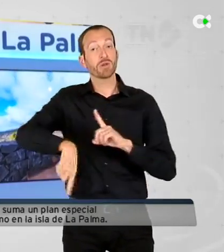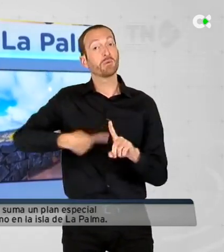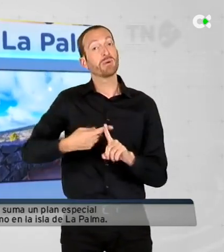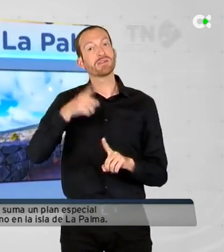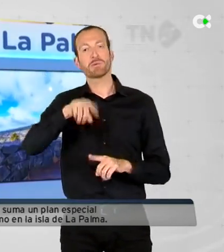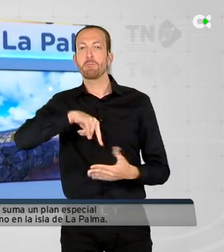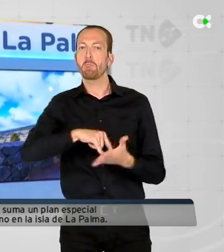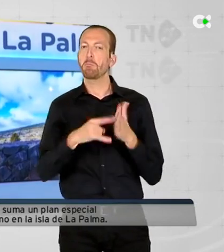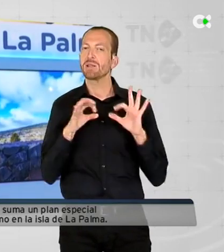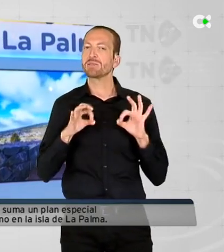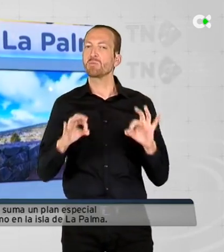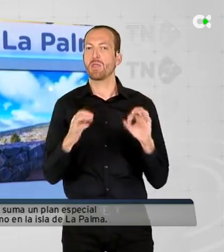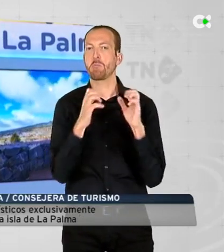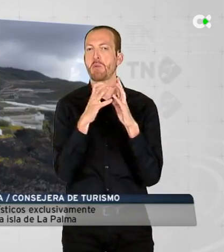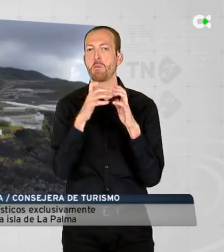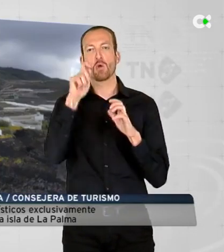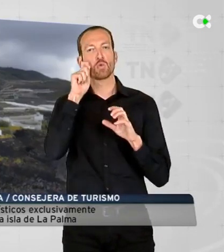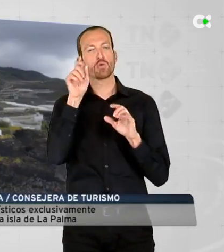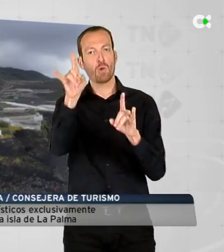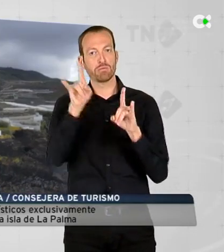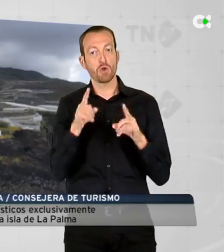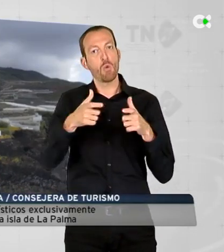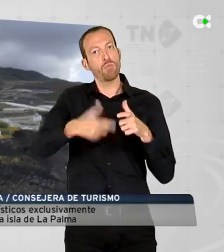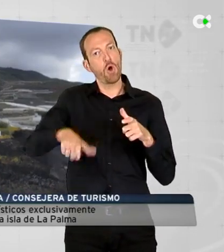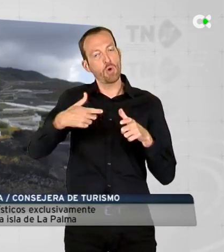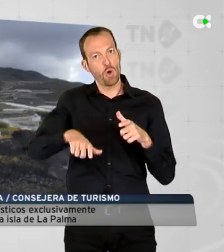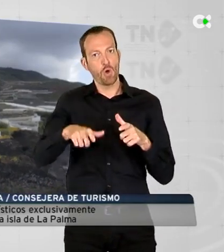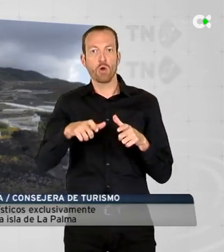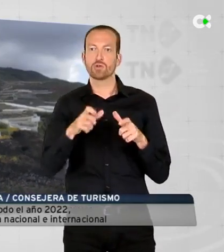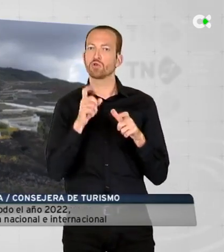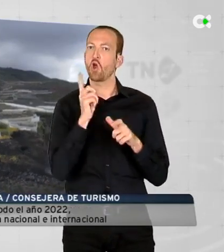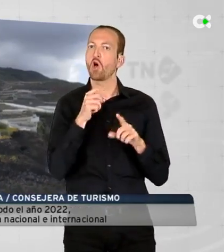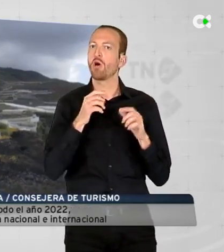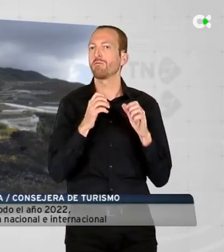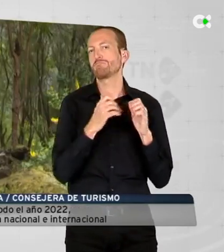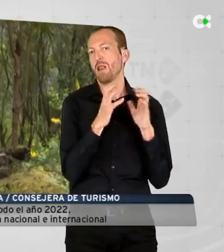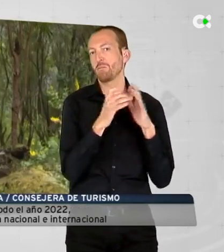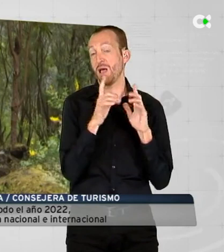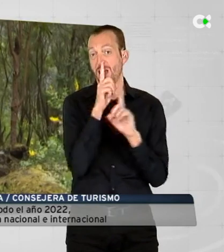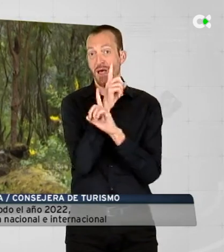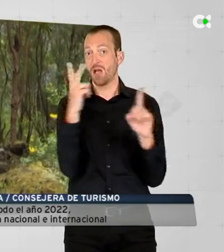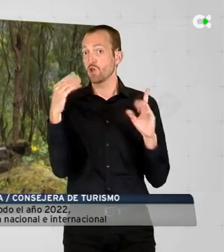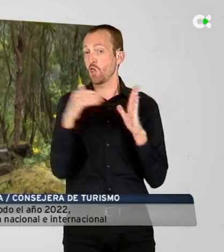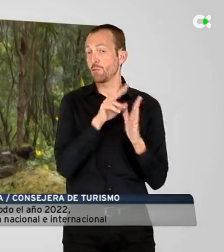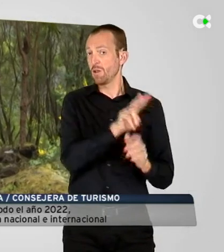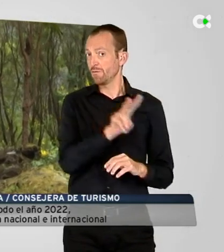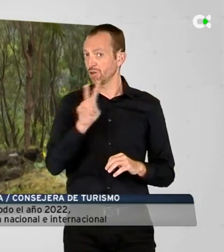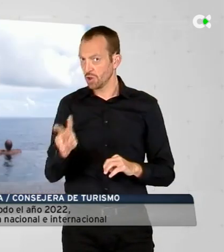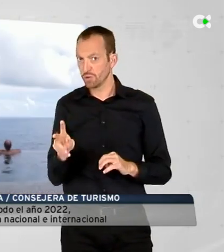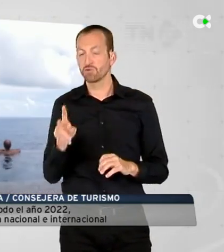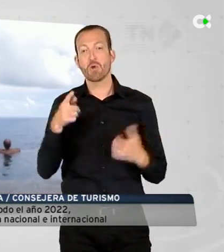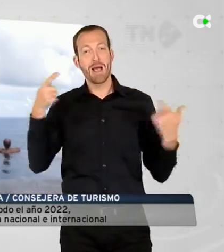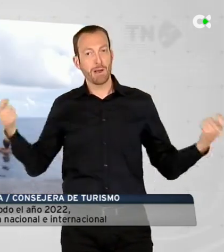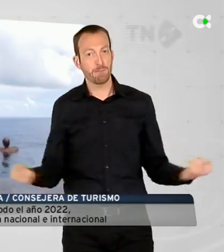especial para el turismo en la isla de La Palma bonos turísticos exclusivamente para la isla de La Palma durante todo el año 2022 una